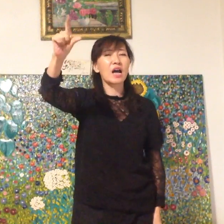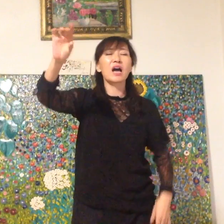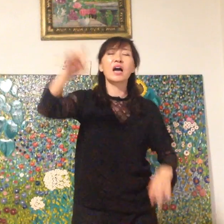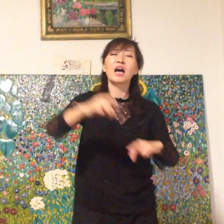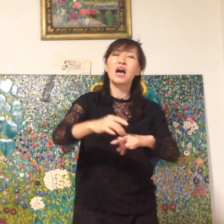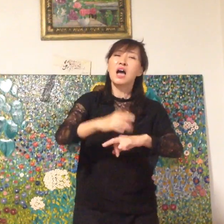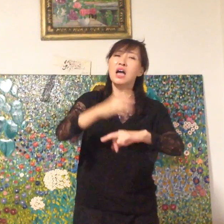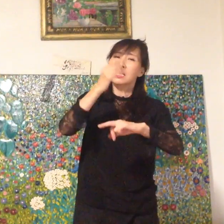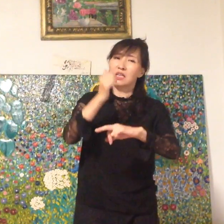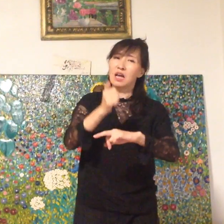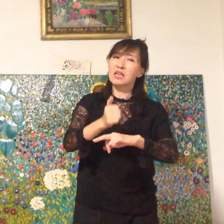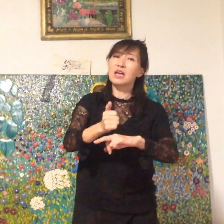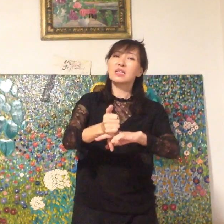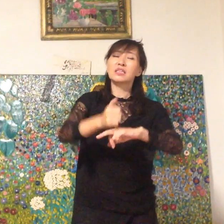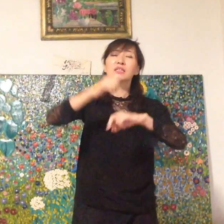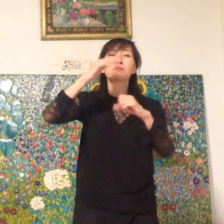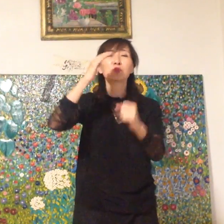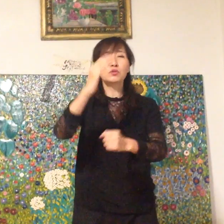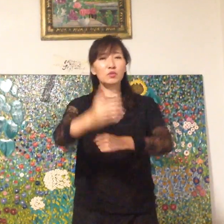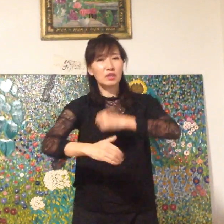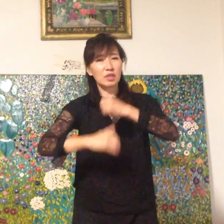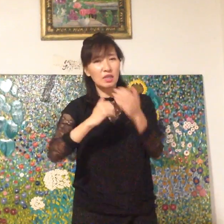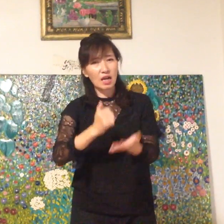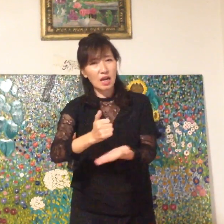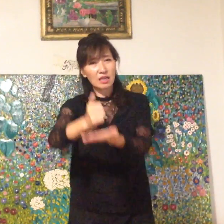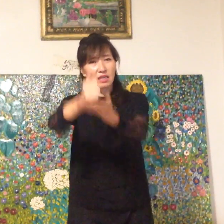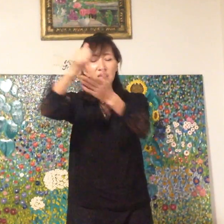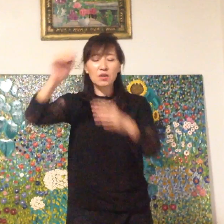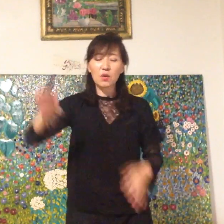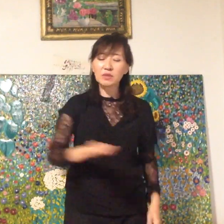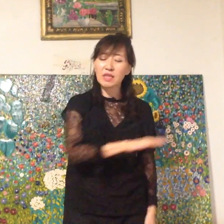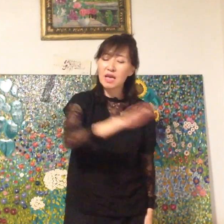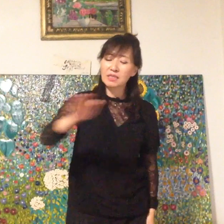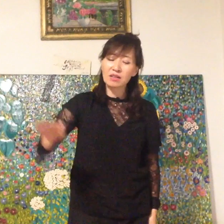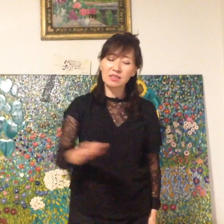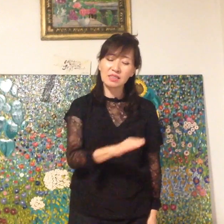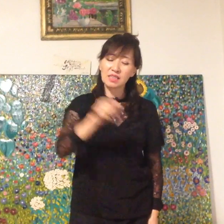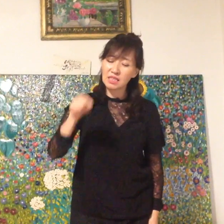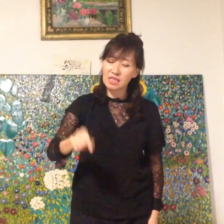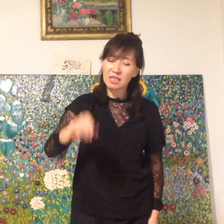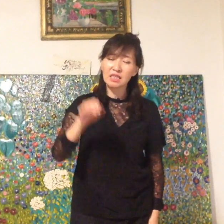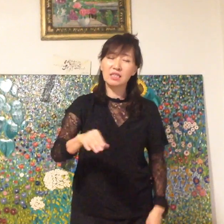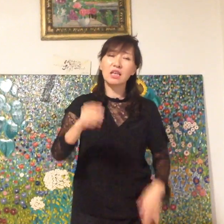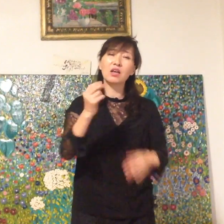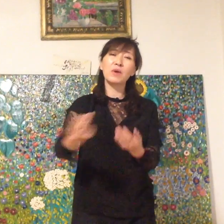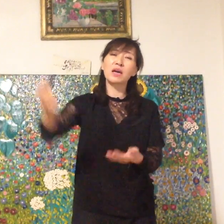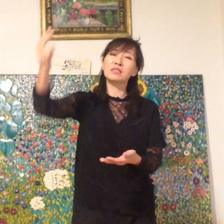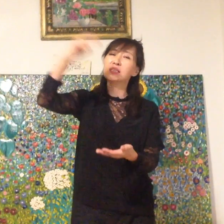하나님 우리가 이곳에 섰으니 이 땅을